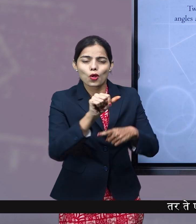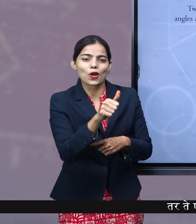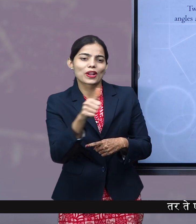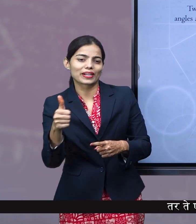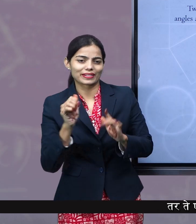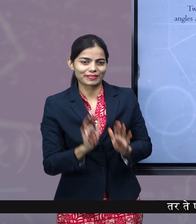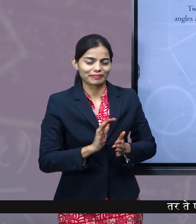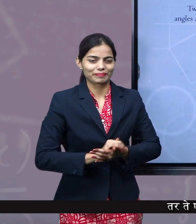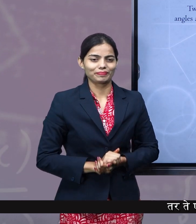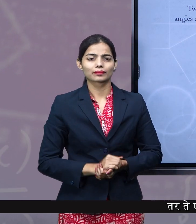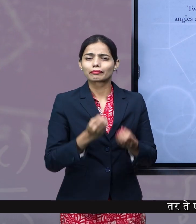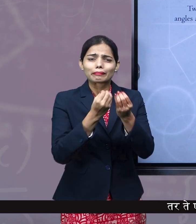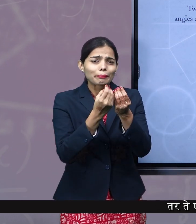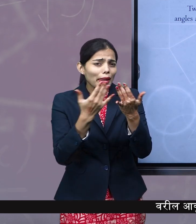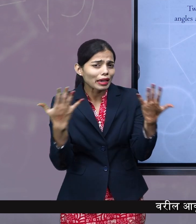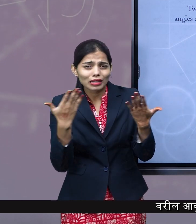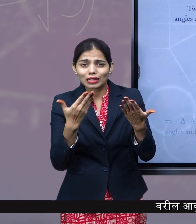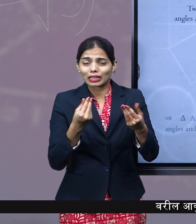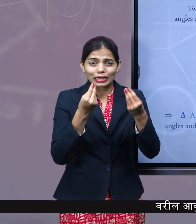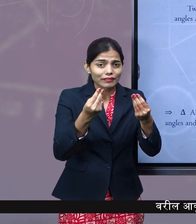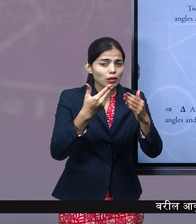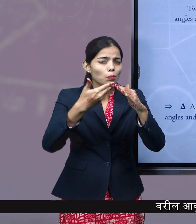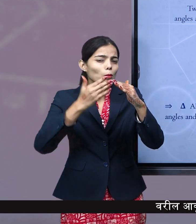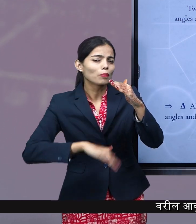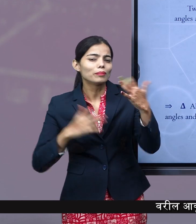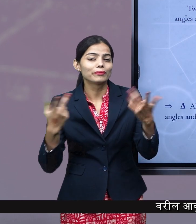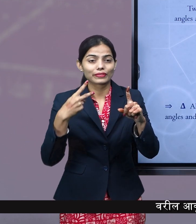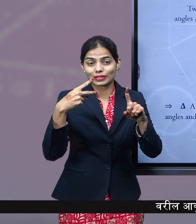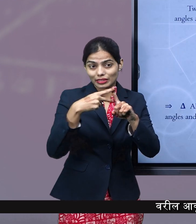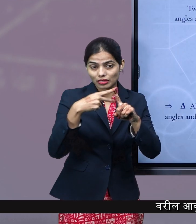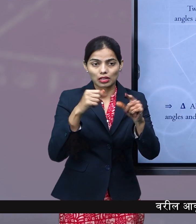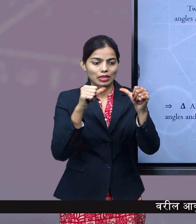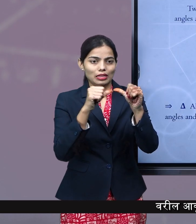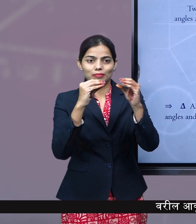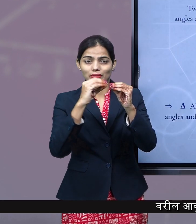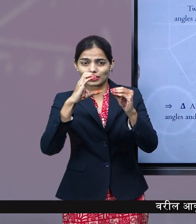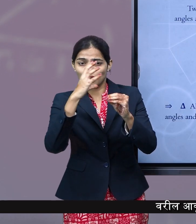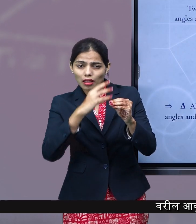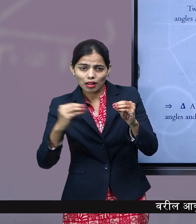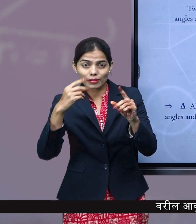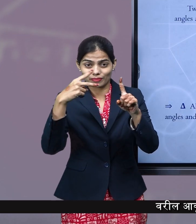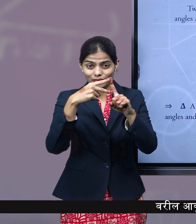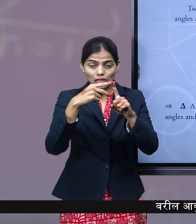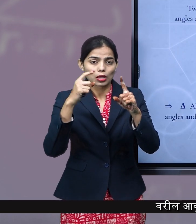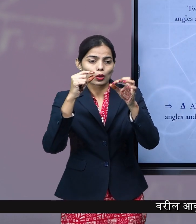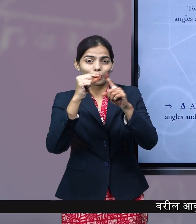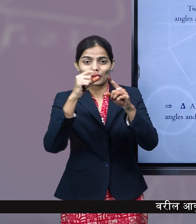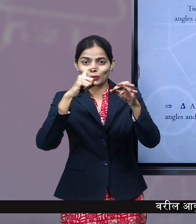असल्याचे म्हटले जाते. वरील आकृतीमध्ये ट्रायंगल ABC आणि ट्रायंगल PQR